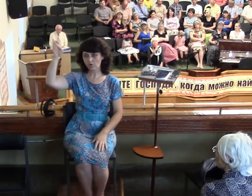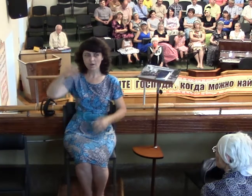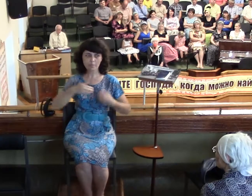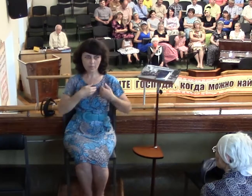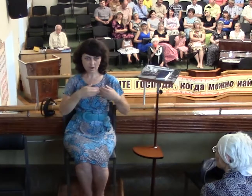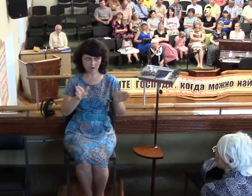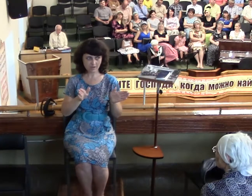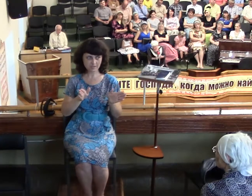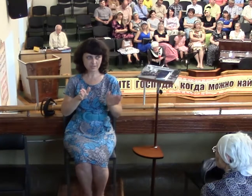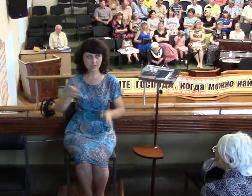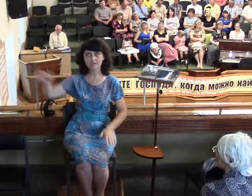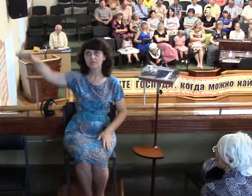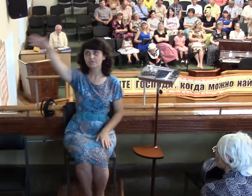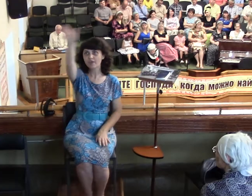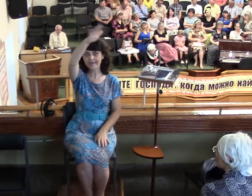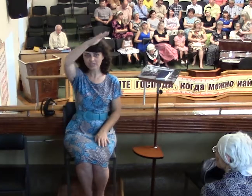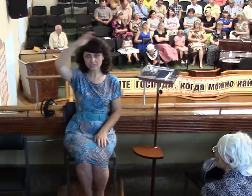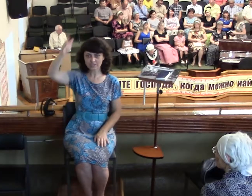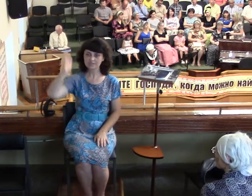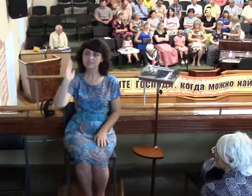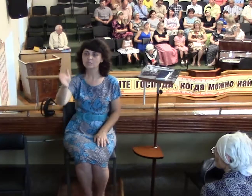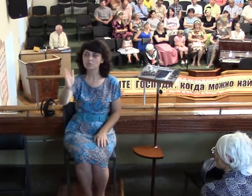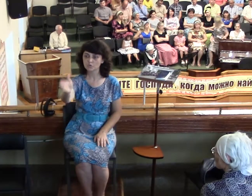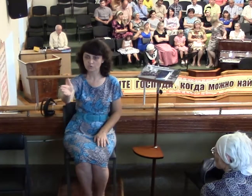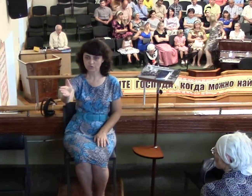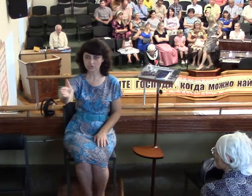Ним. Аминь.